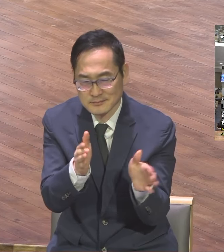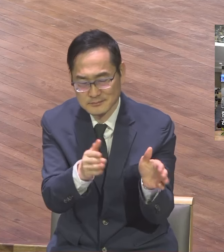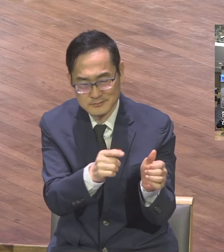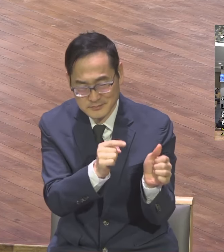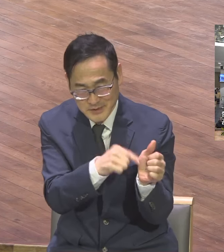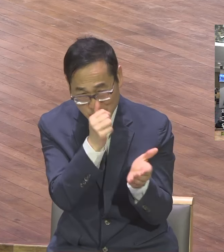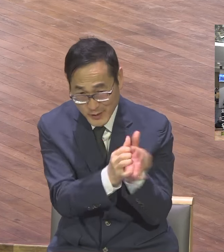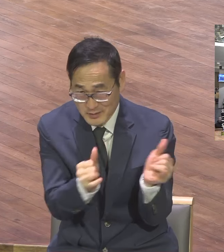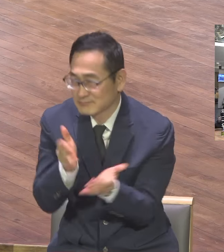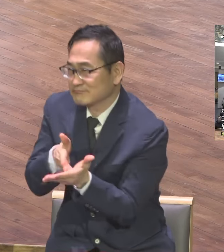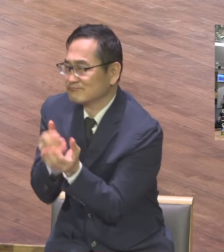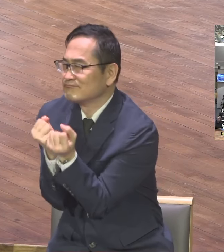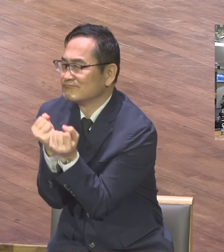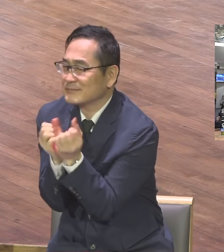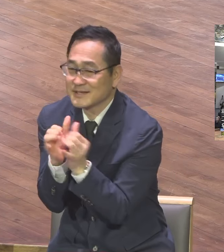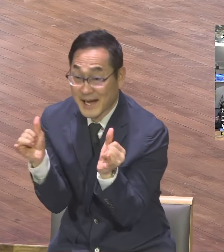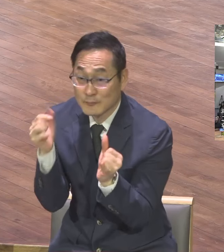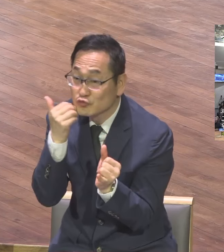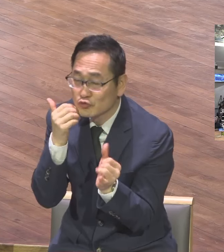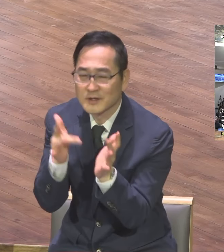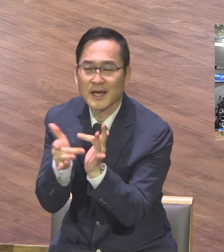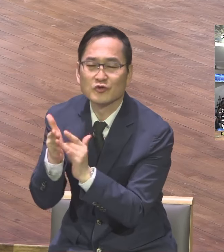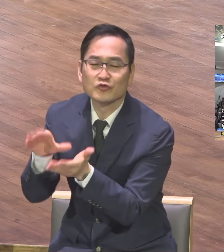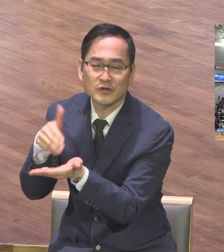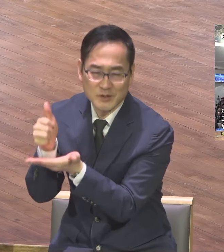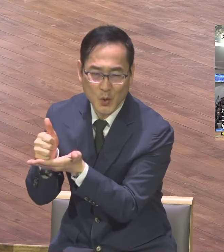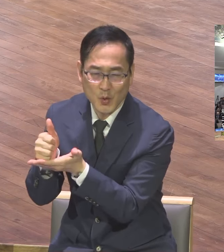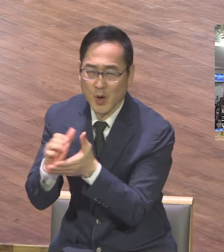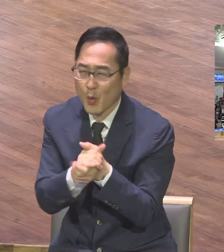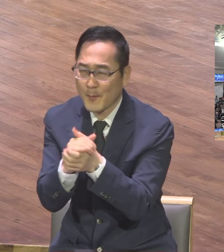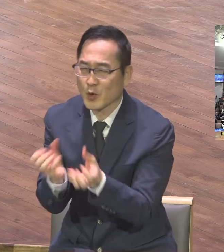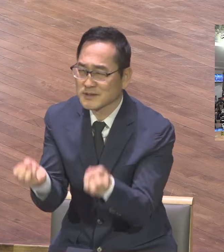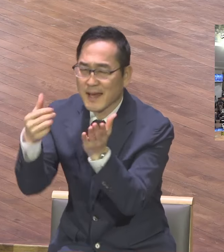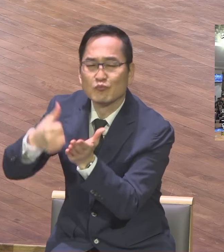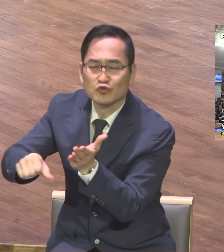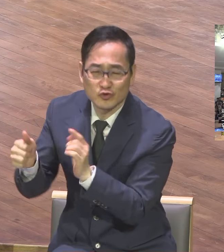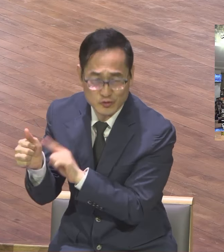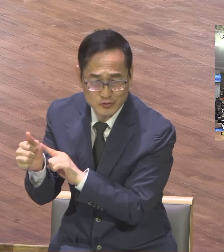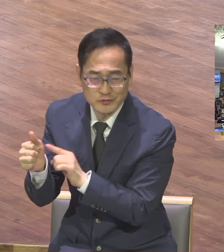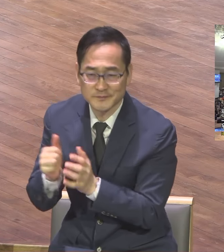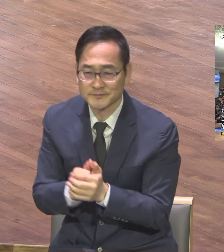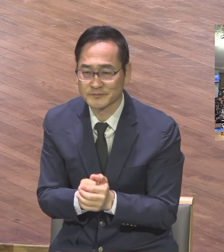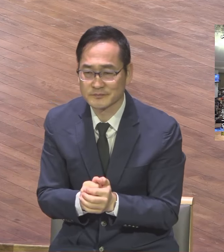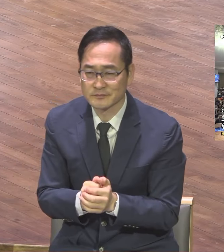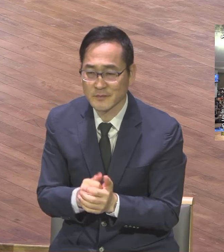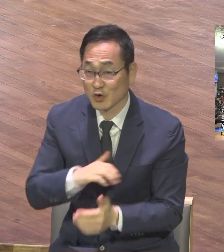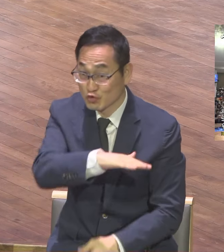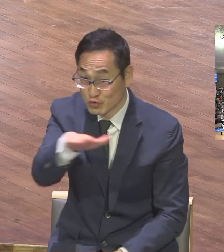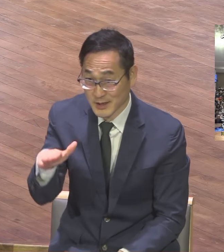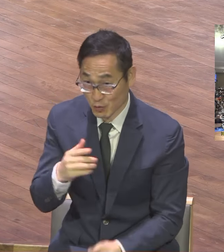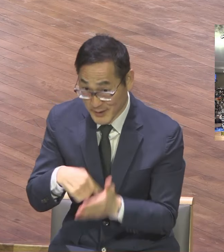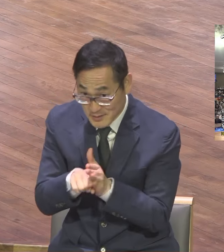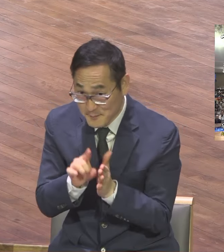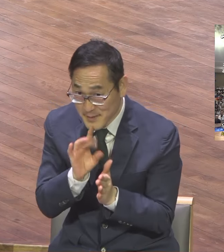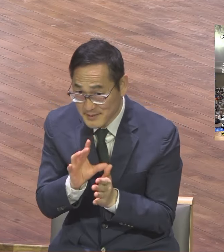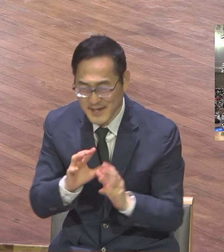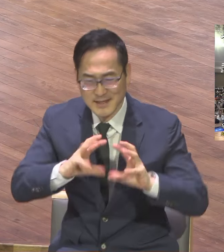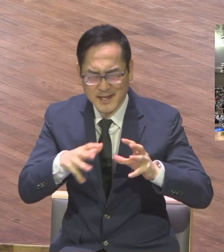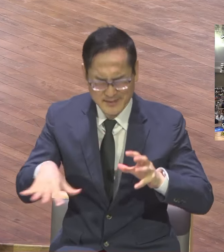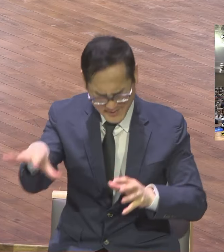의로우신 예수 그리스도시라. 그는 우리를 죄를 위한 화목제물이니 우리만 위할 뿐 아니요 온 세상의 죄를